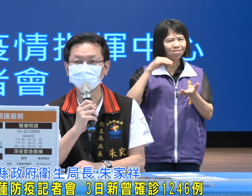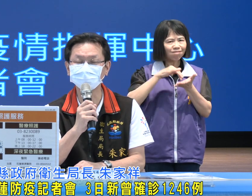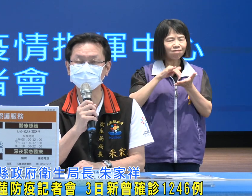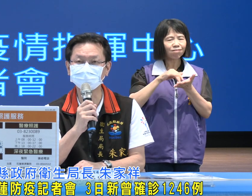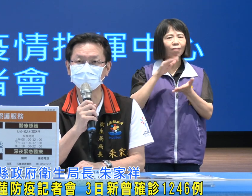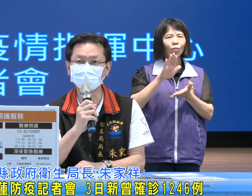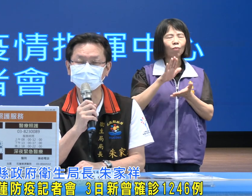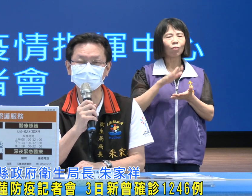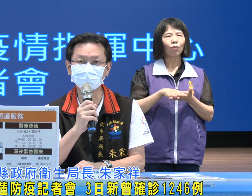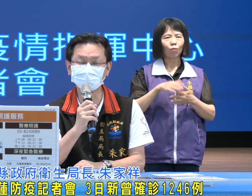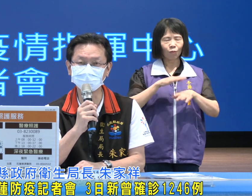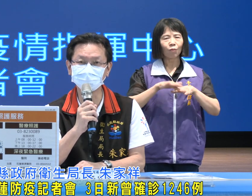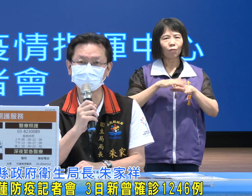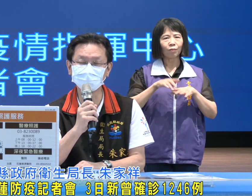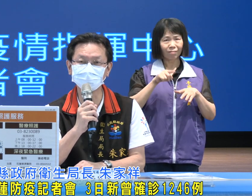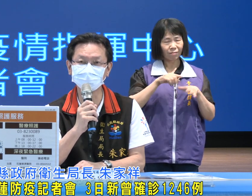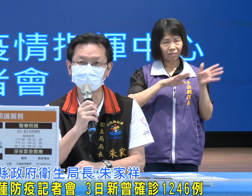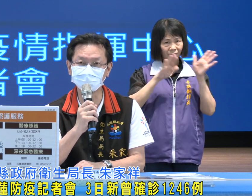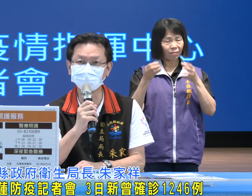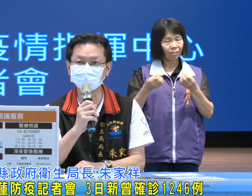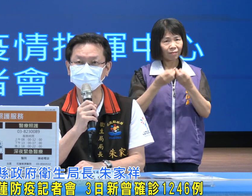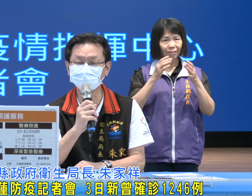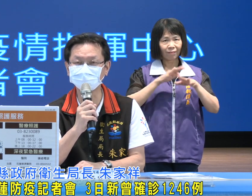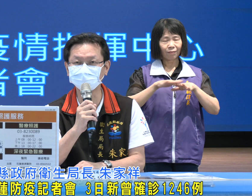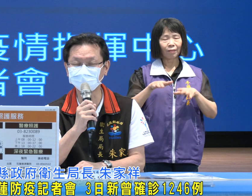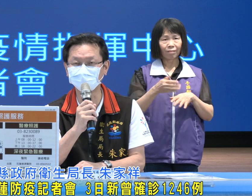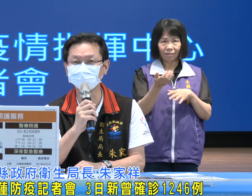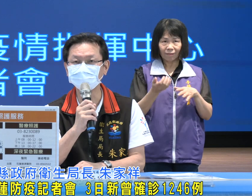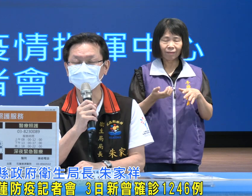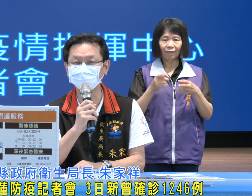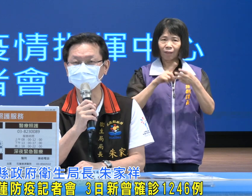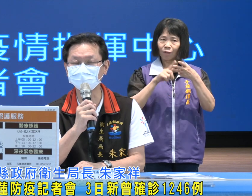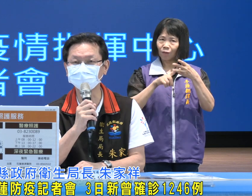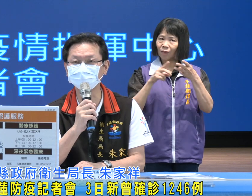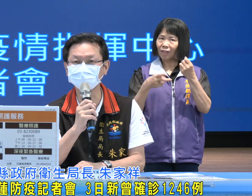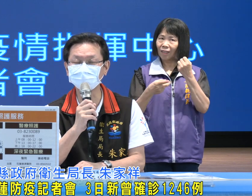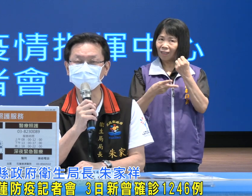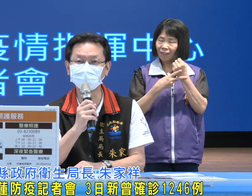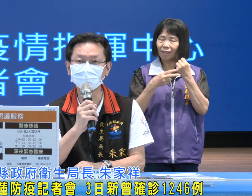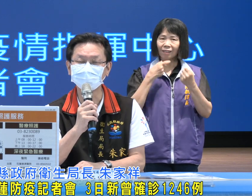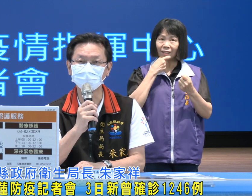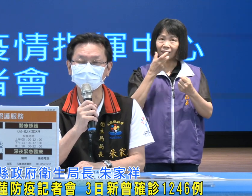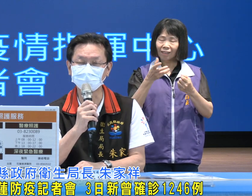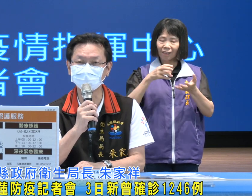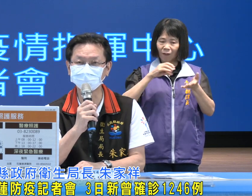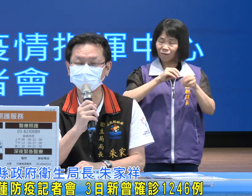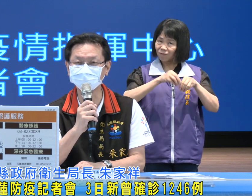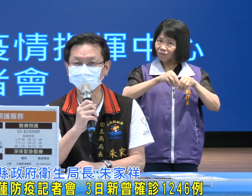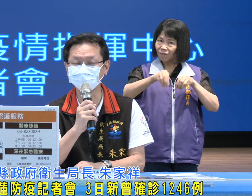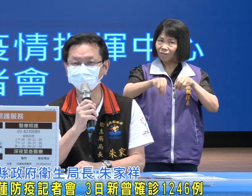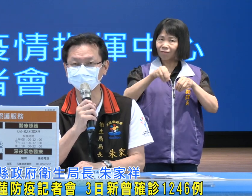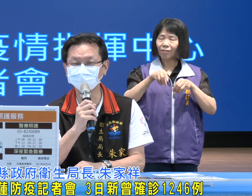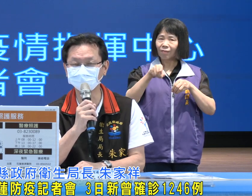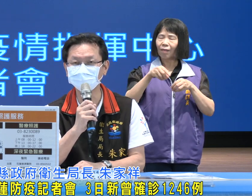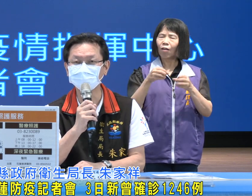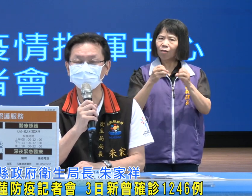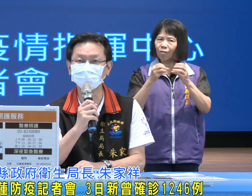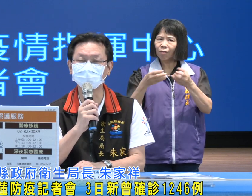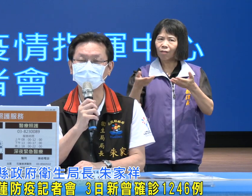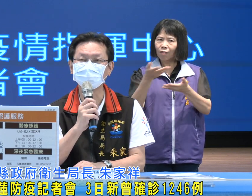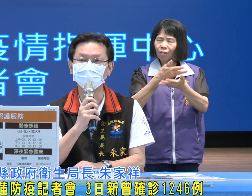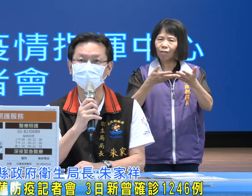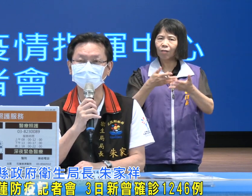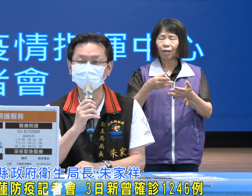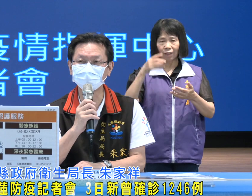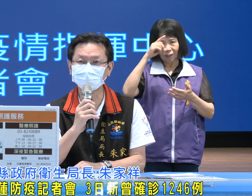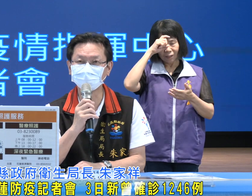象，所以在之前就积极跟玉里慈济医院协调，希望他能够增加他的专责病房的数目，所